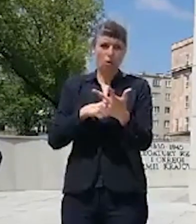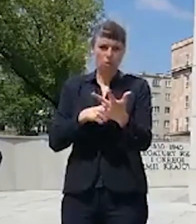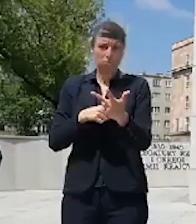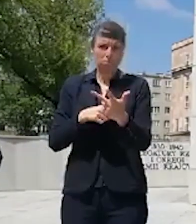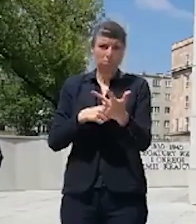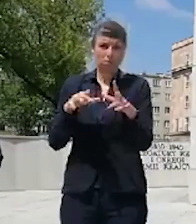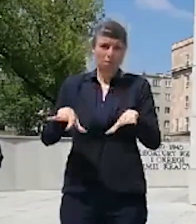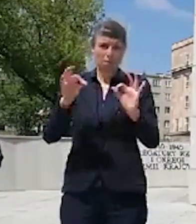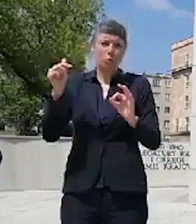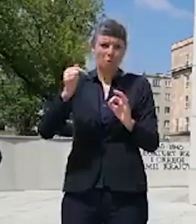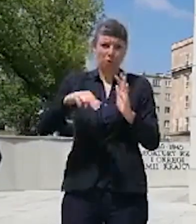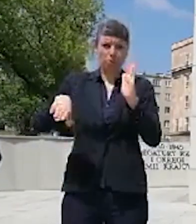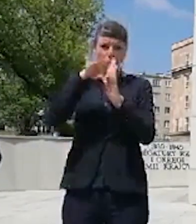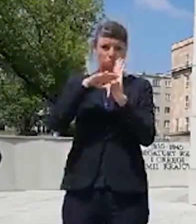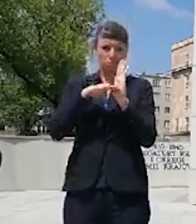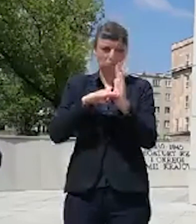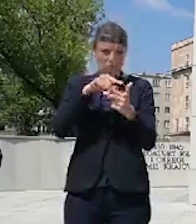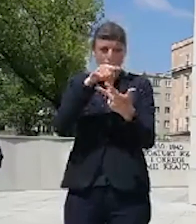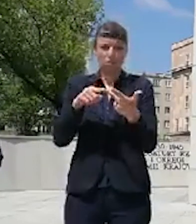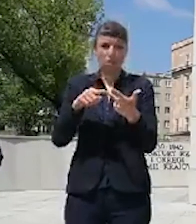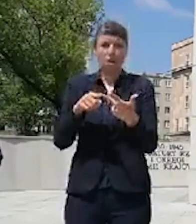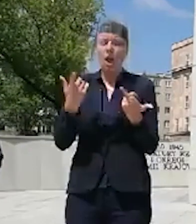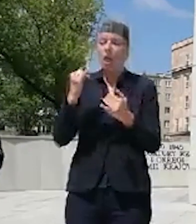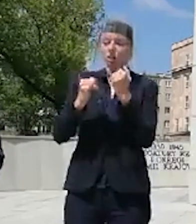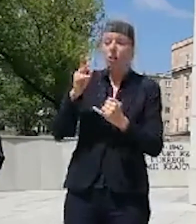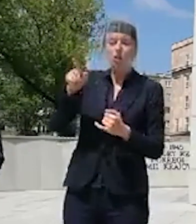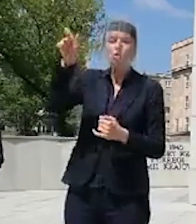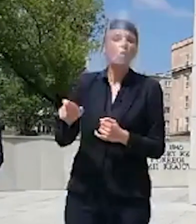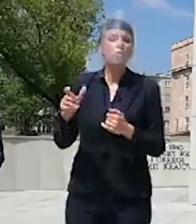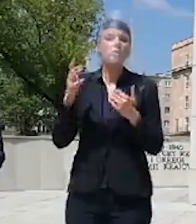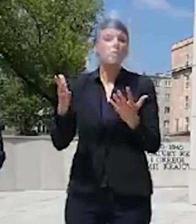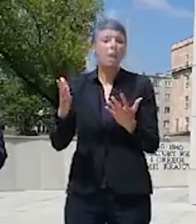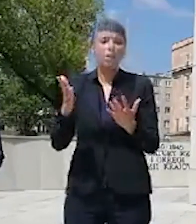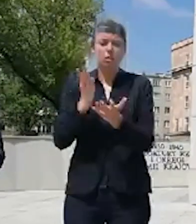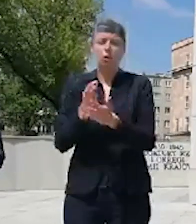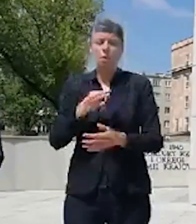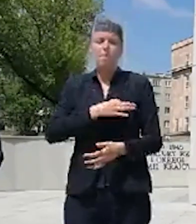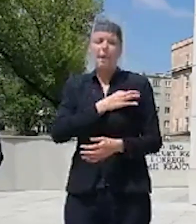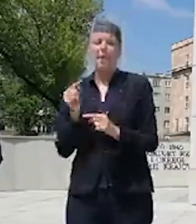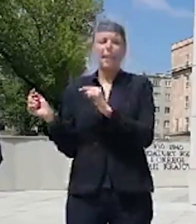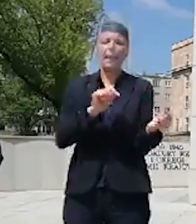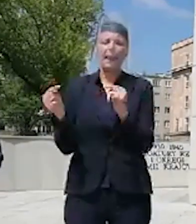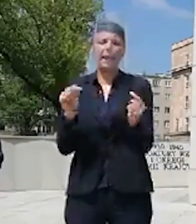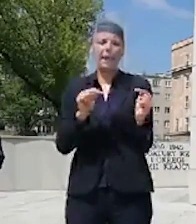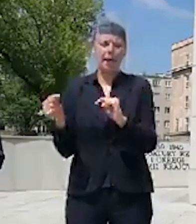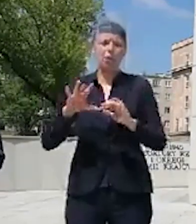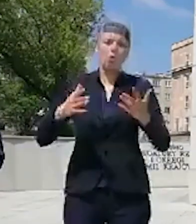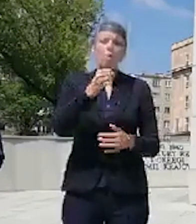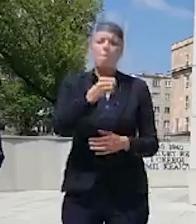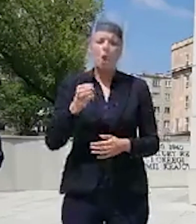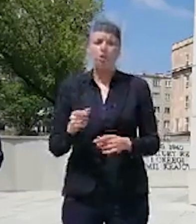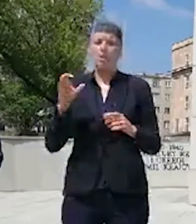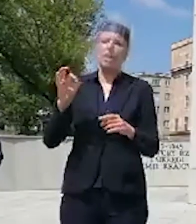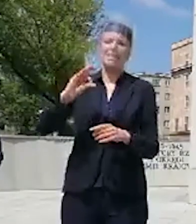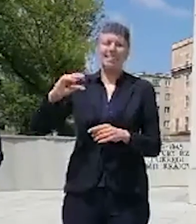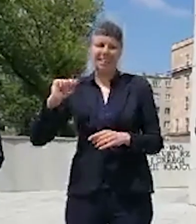powinny przebiegać. Jeżeli ktoś chciałby się natomiast dowiedzieć czegoś, poza partyjnymi przepychankami, mówię tutaj o kolegach posłach czy senatorach,